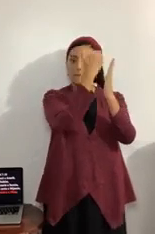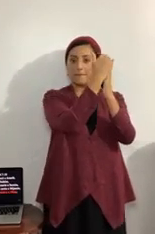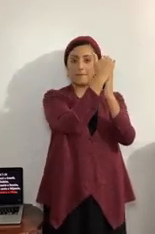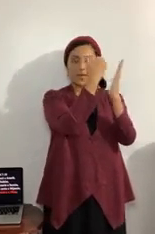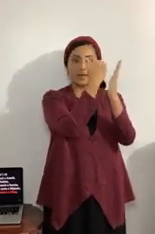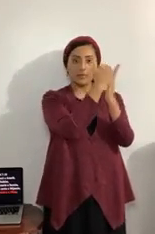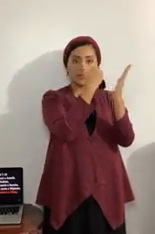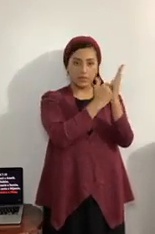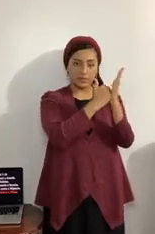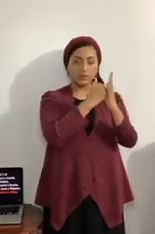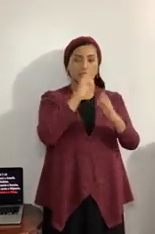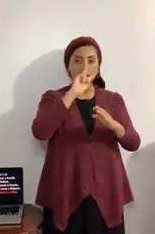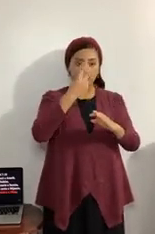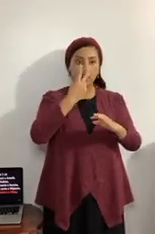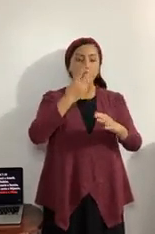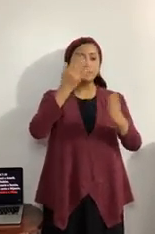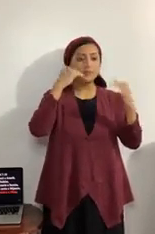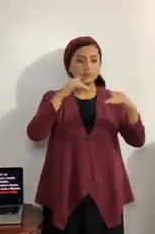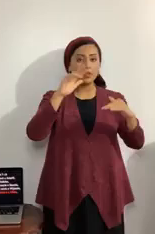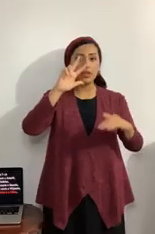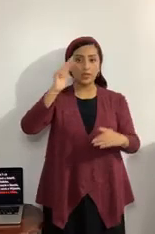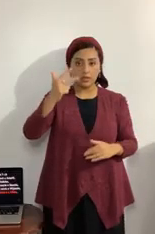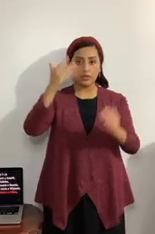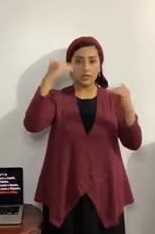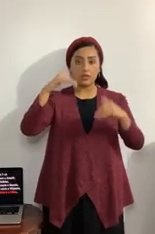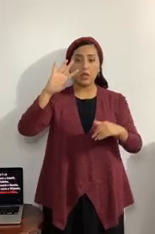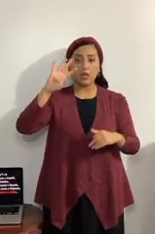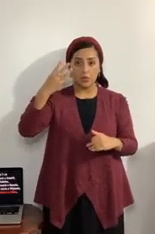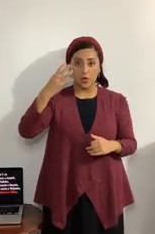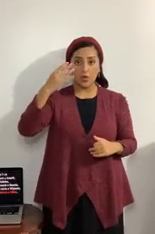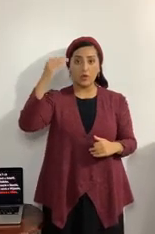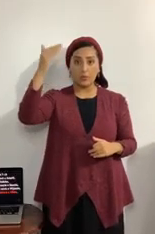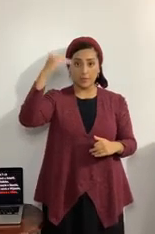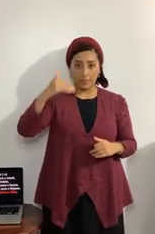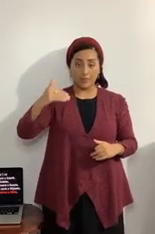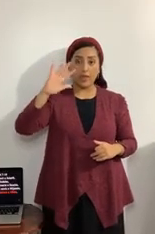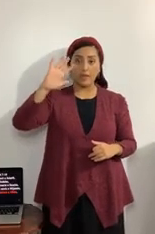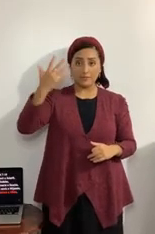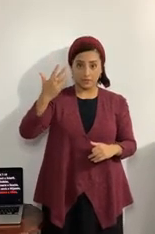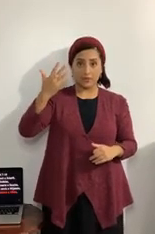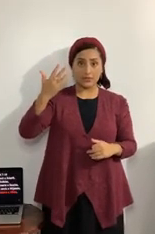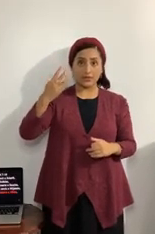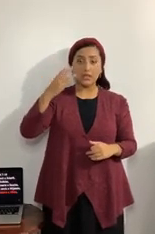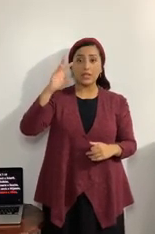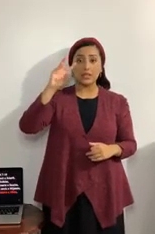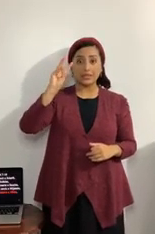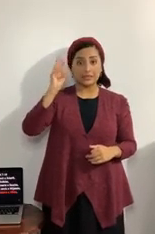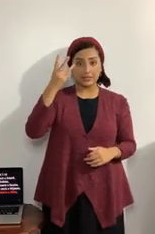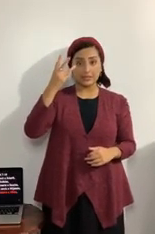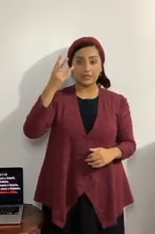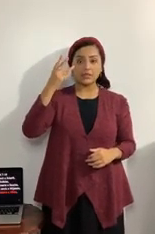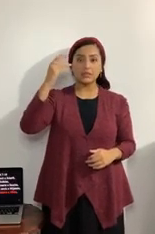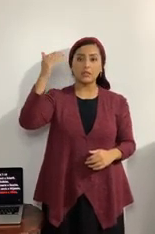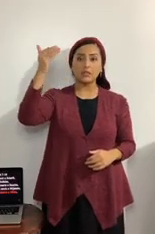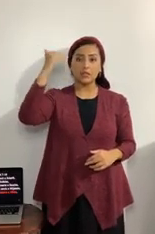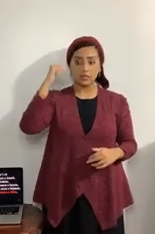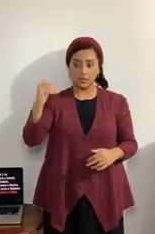Jedaías, la tercera a Harim, la cuarta a Seorim, la quinta a Malquías, la sexta a Amijamín,